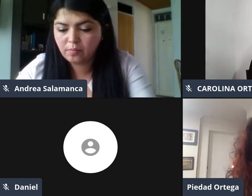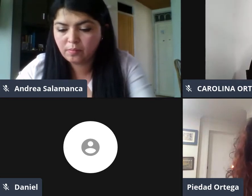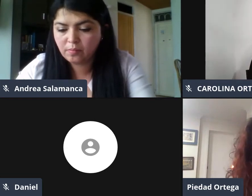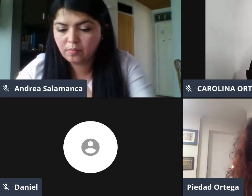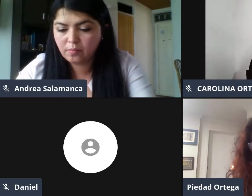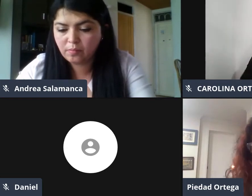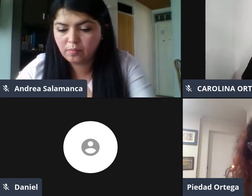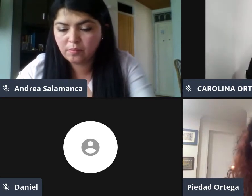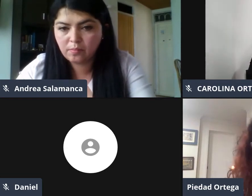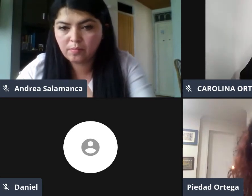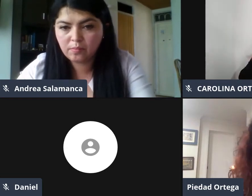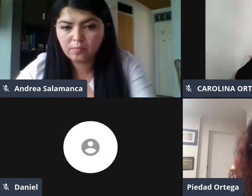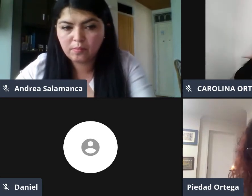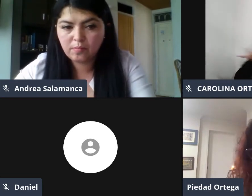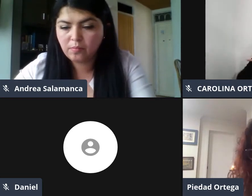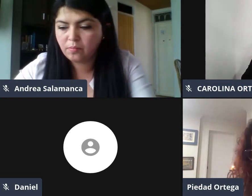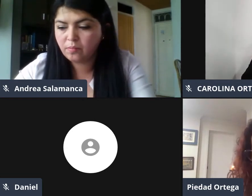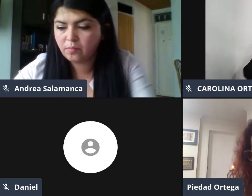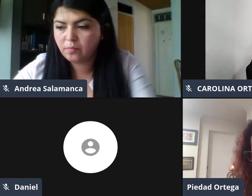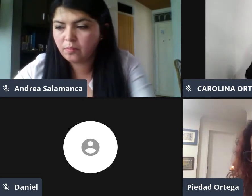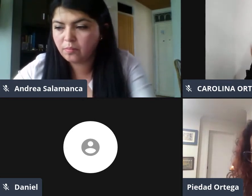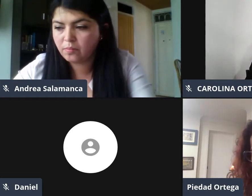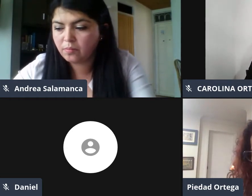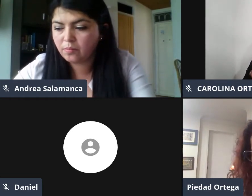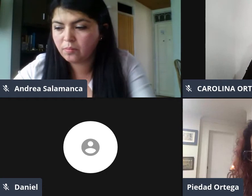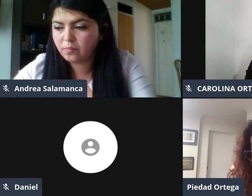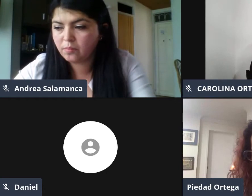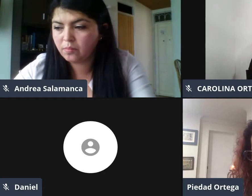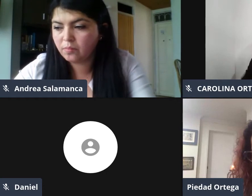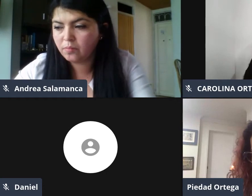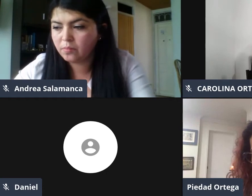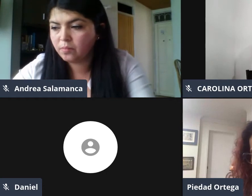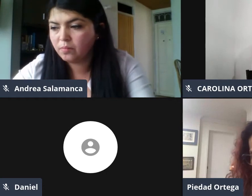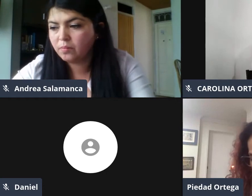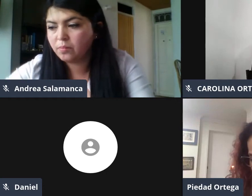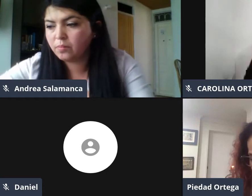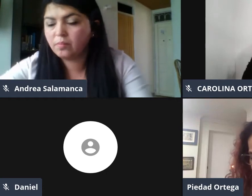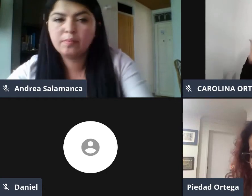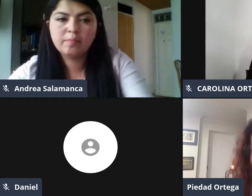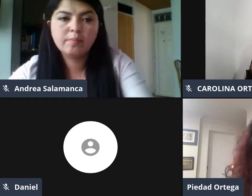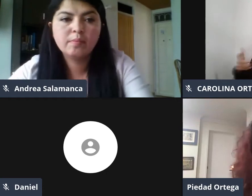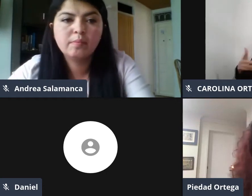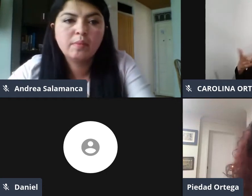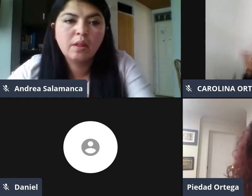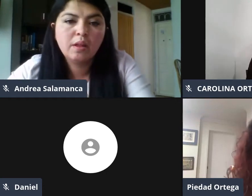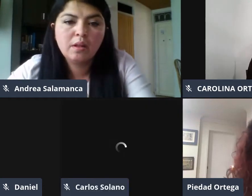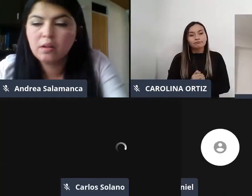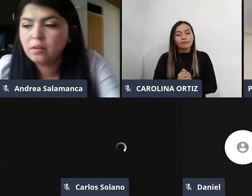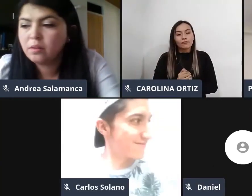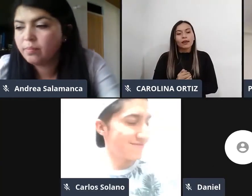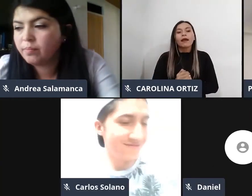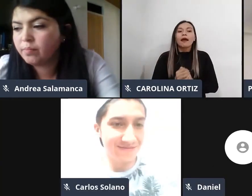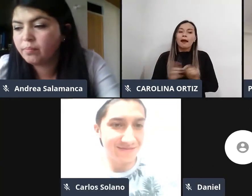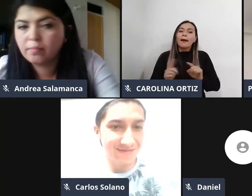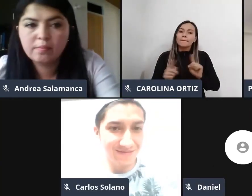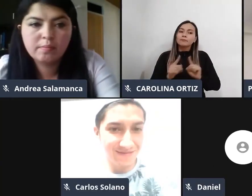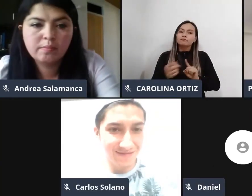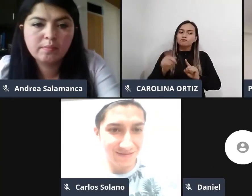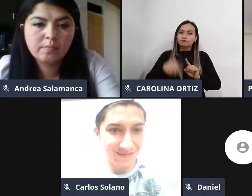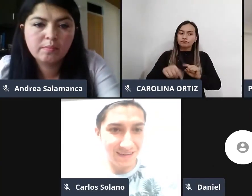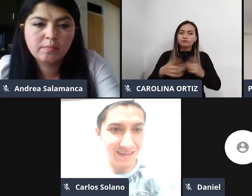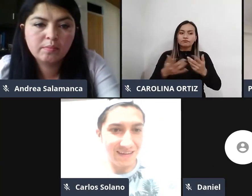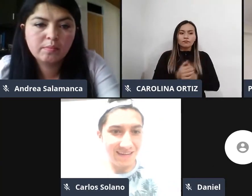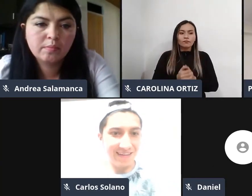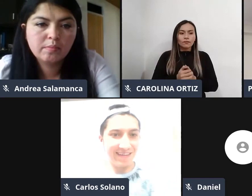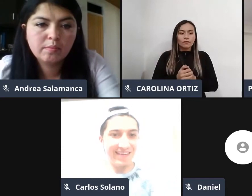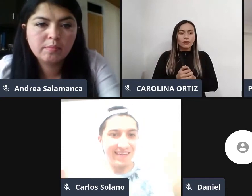afecciones psicosociales de gran envergadura. Pero también en esta pandemia, con lo que